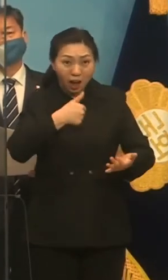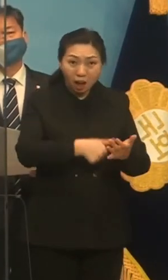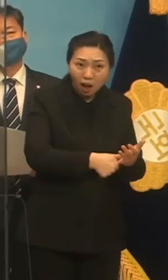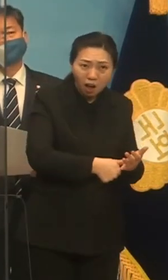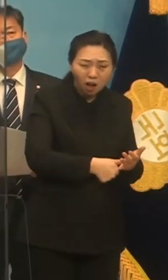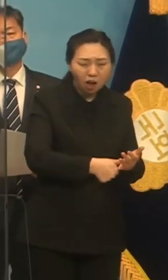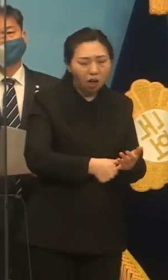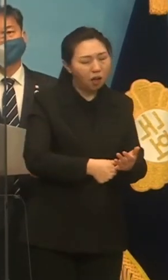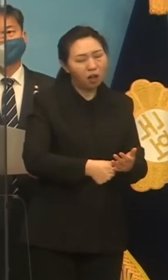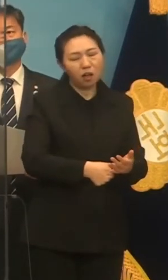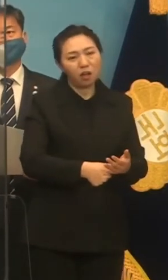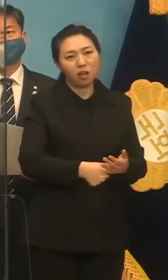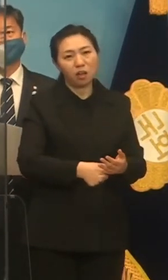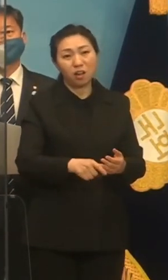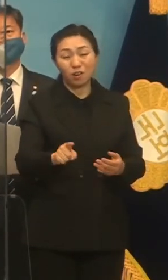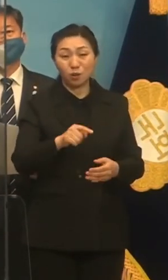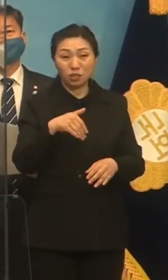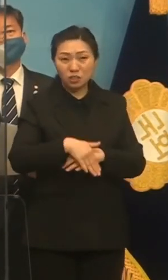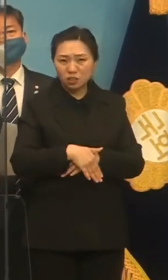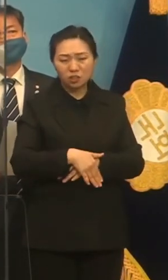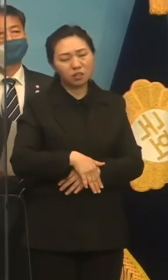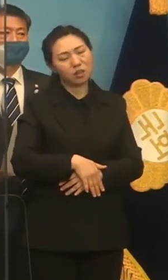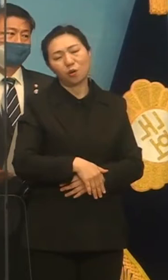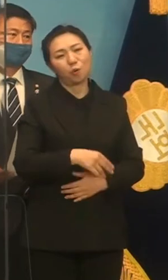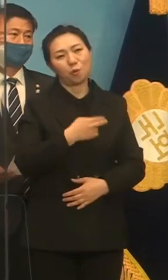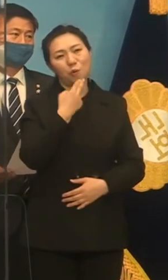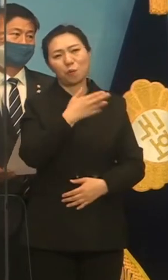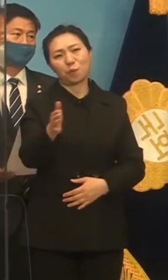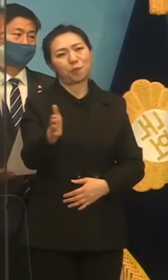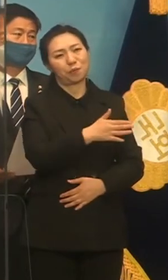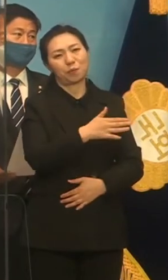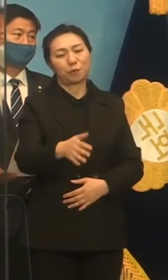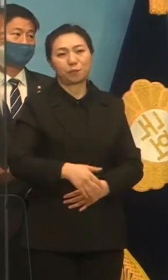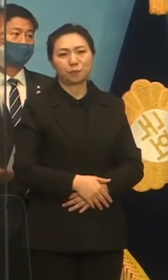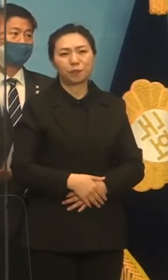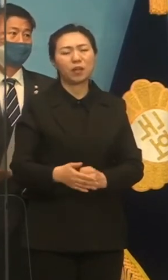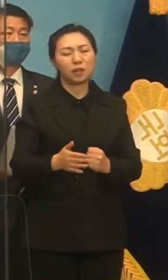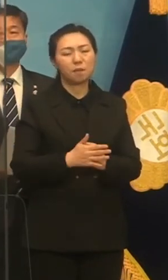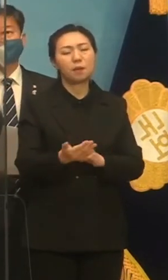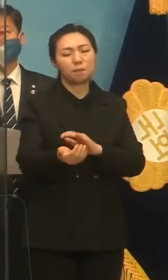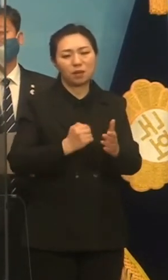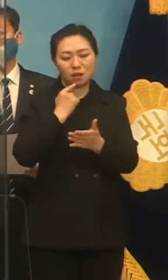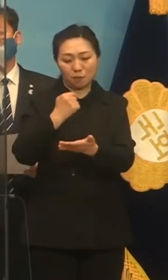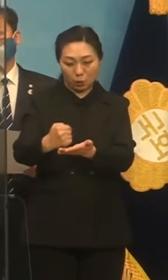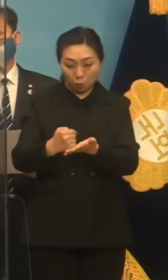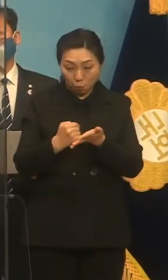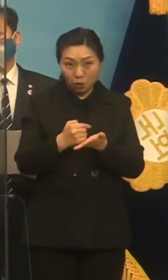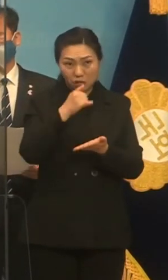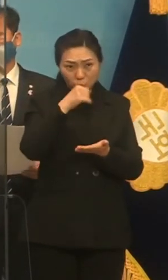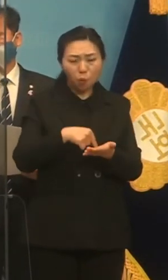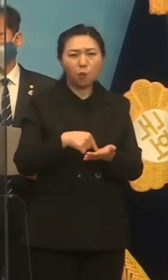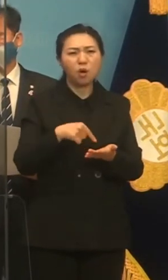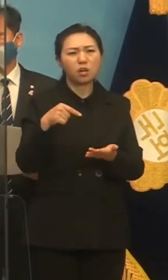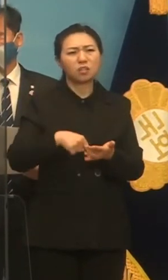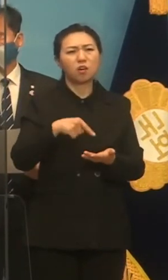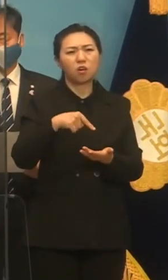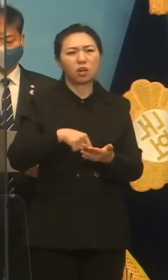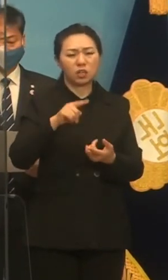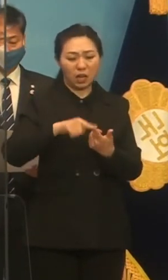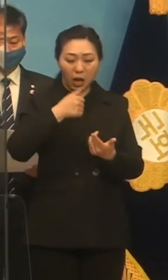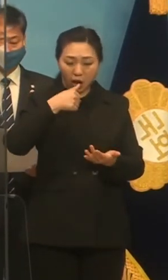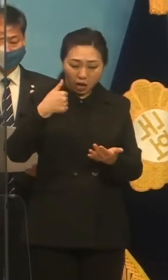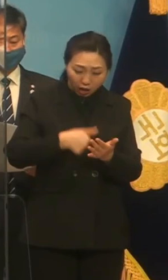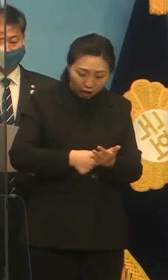아 아 아 람 듯이 노후를 어떤 경우는 세상에 왔고 뒤에 있고 괜한 굉장히 이루어졌을 것이 나라로